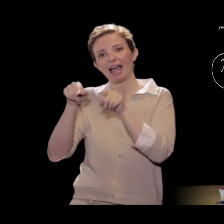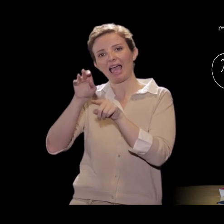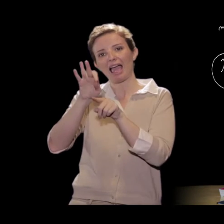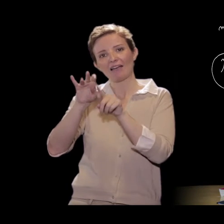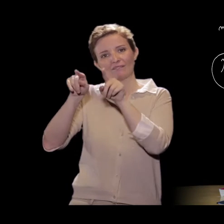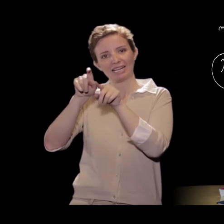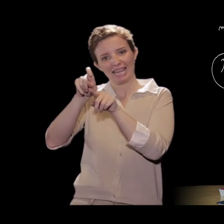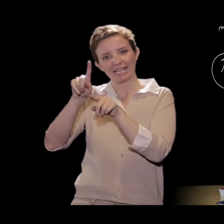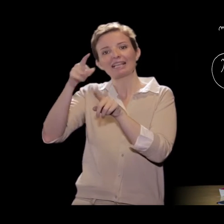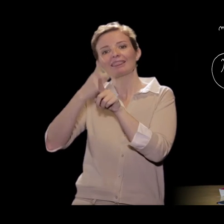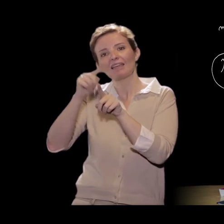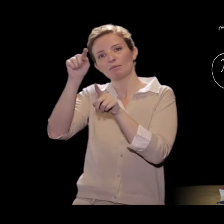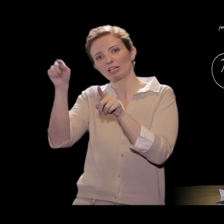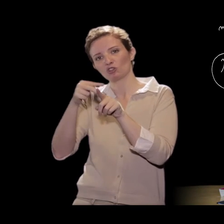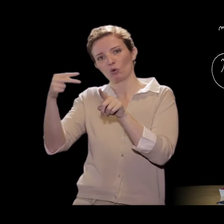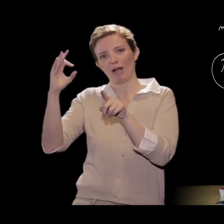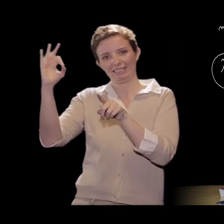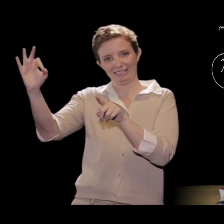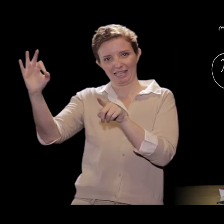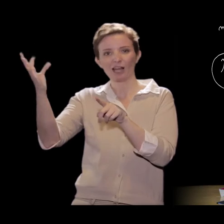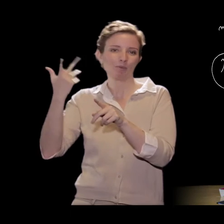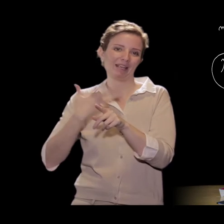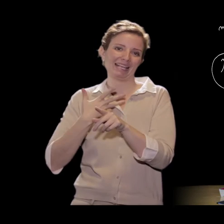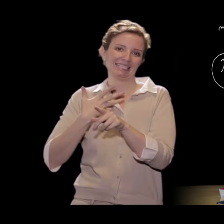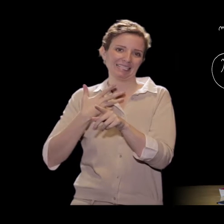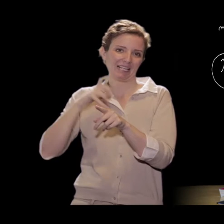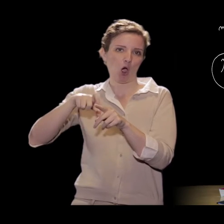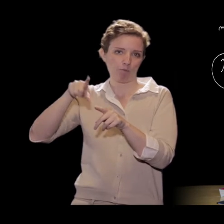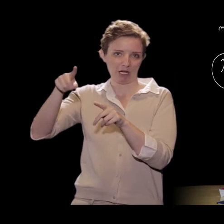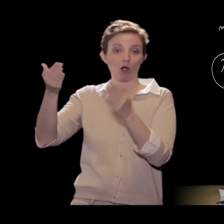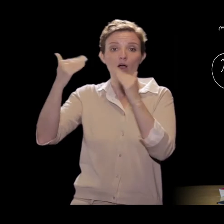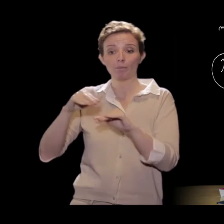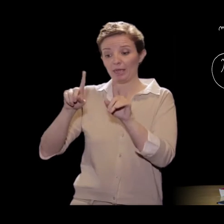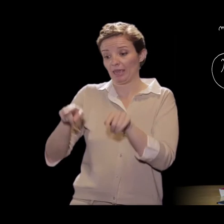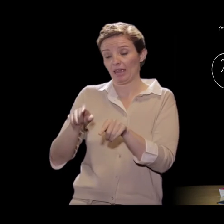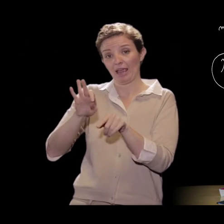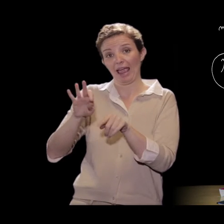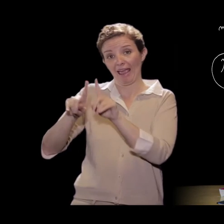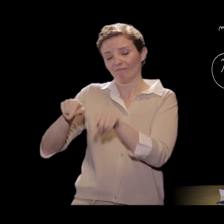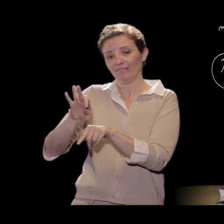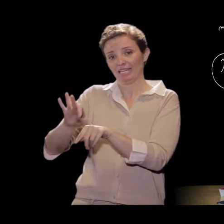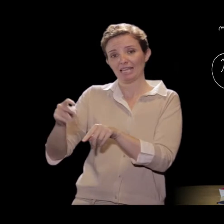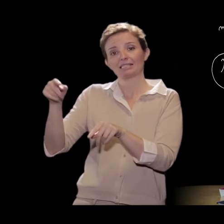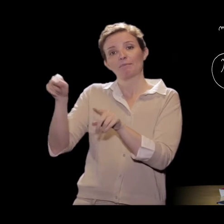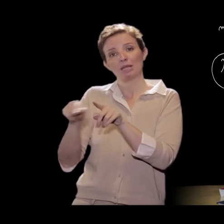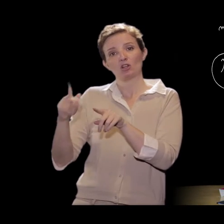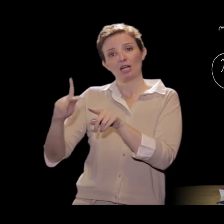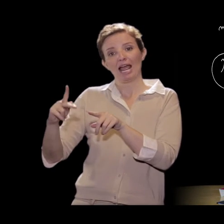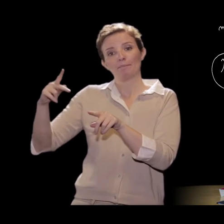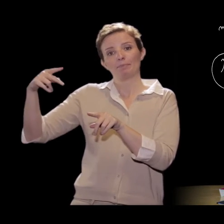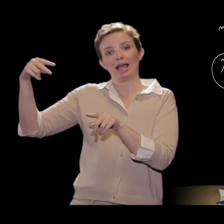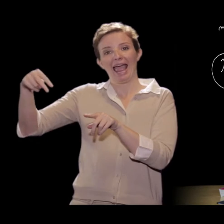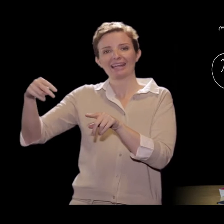uguale di 0 che è la condizione di esistenza del radicale ed FX min di k ^ n che invece è la disequazione